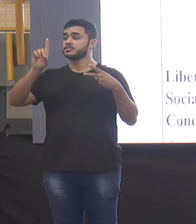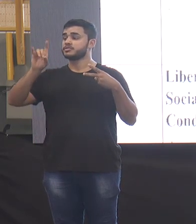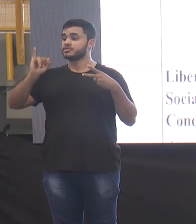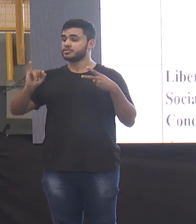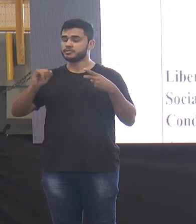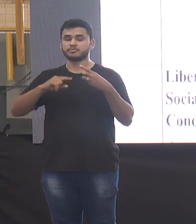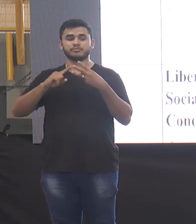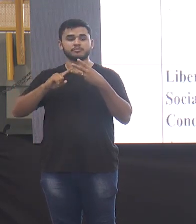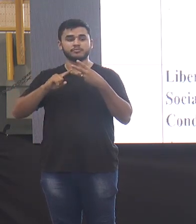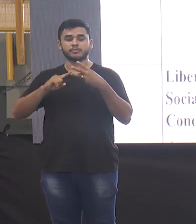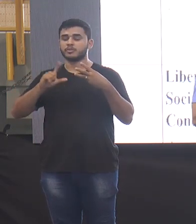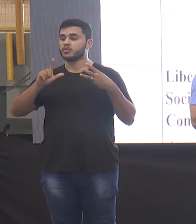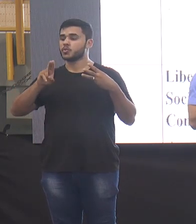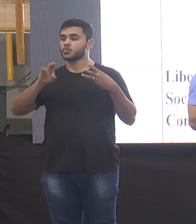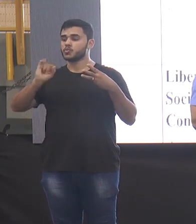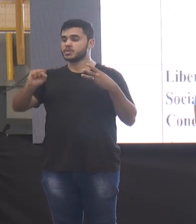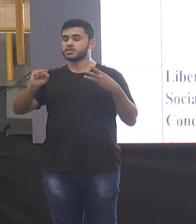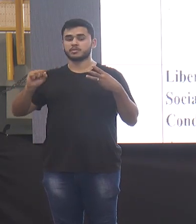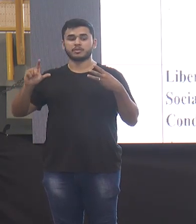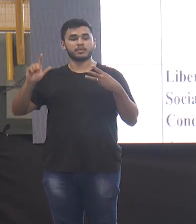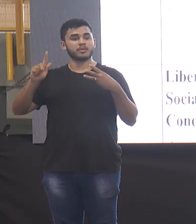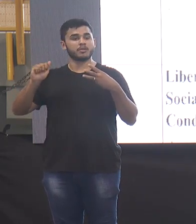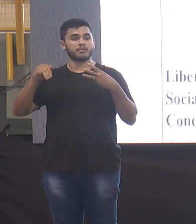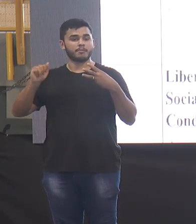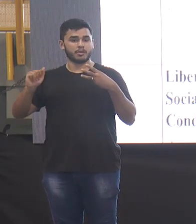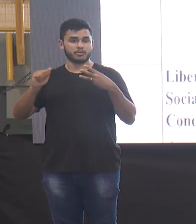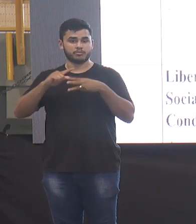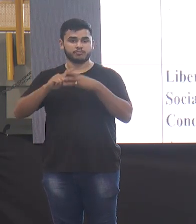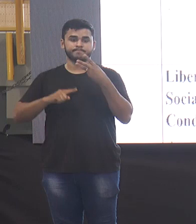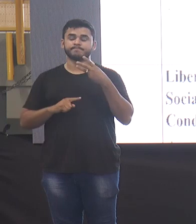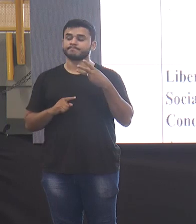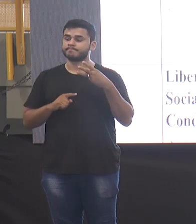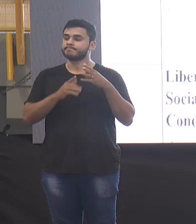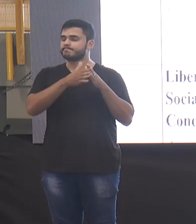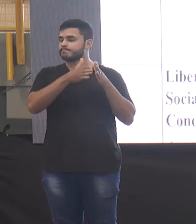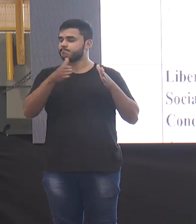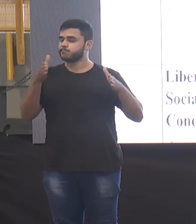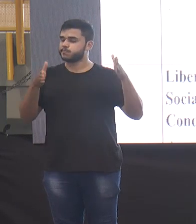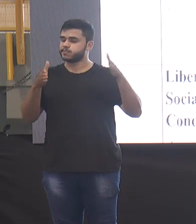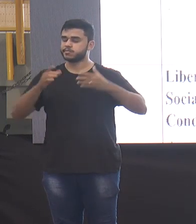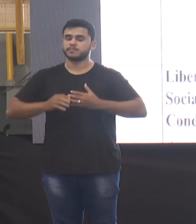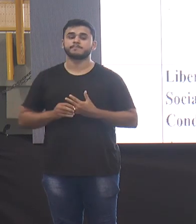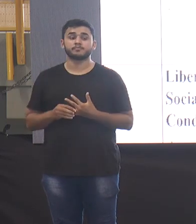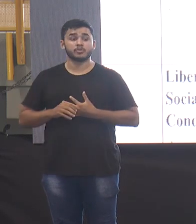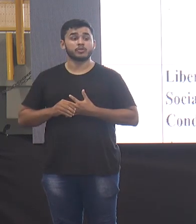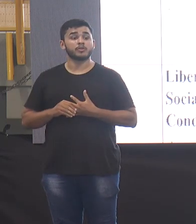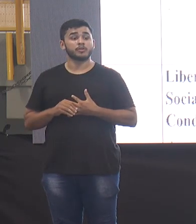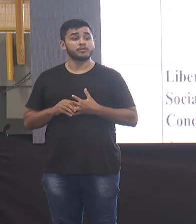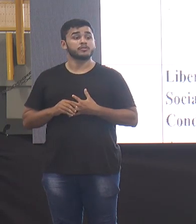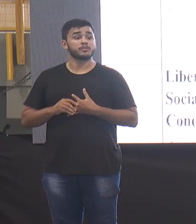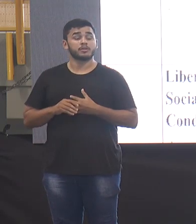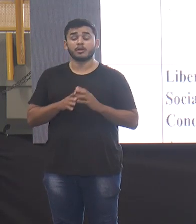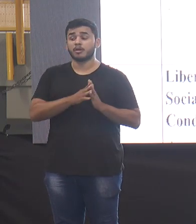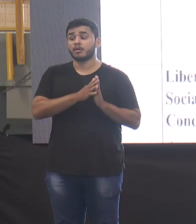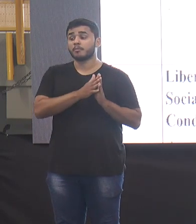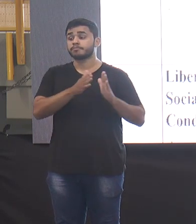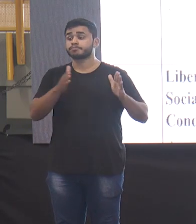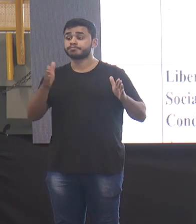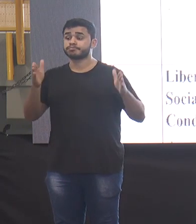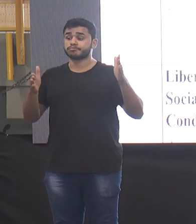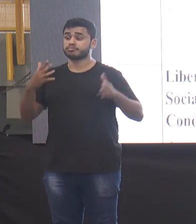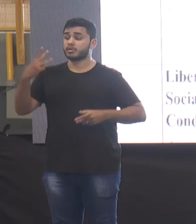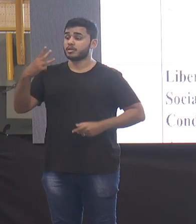Certo? E qual é o tema principal da terceira geração? É a denúncia da escravidão.